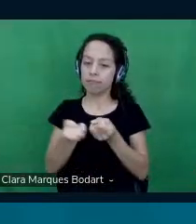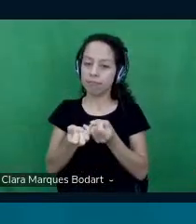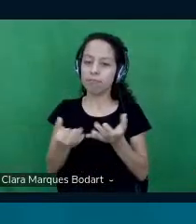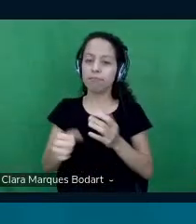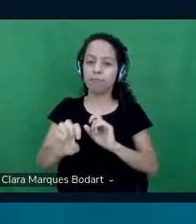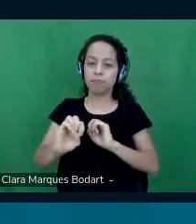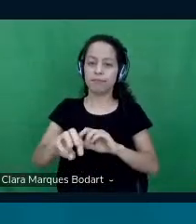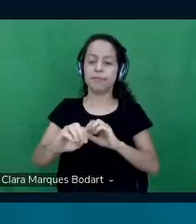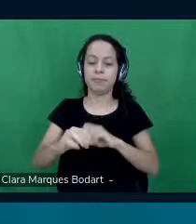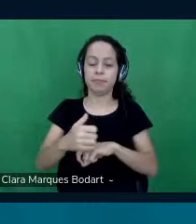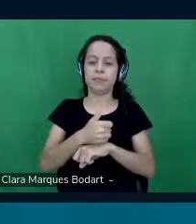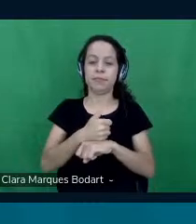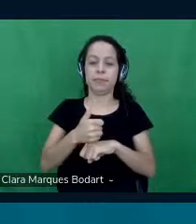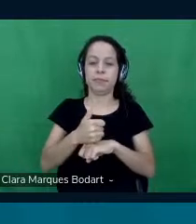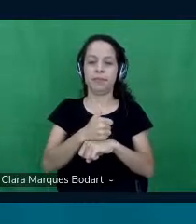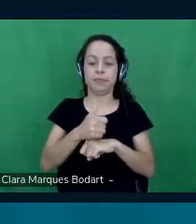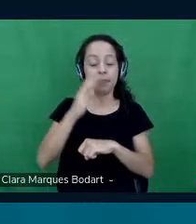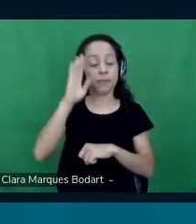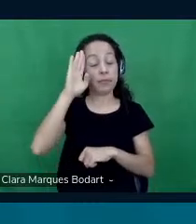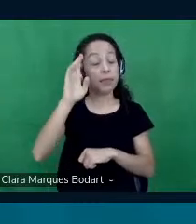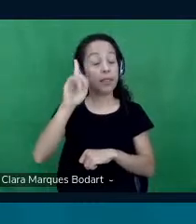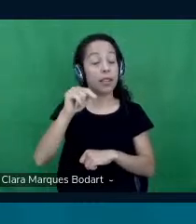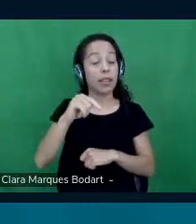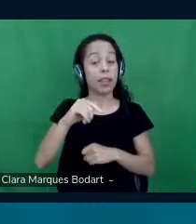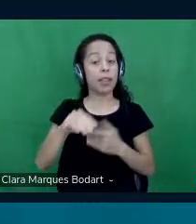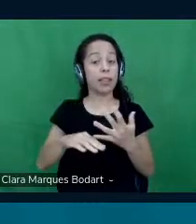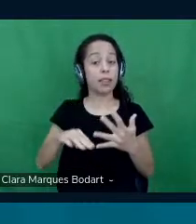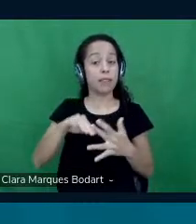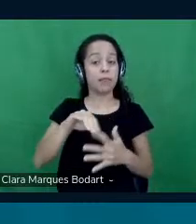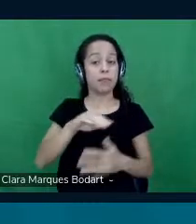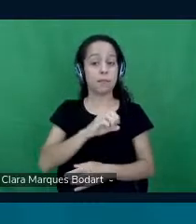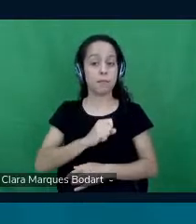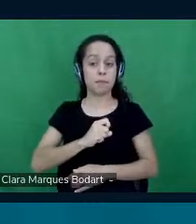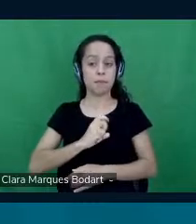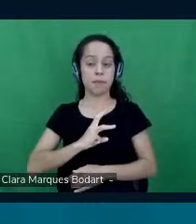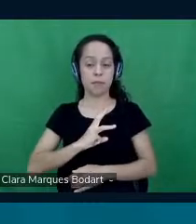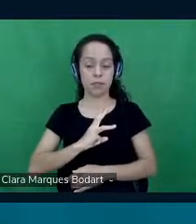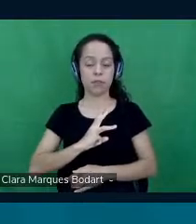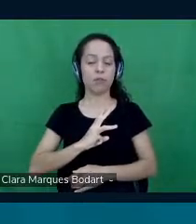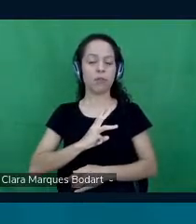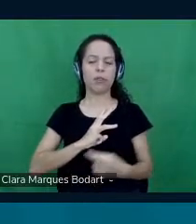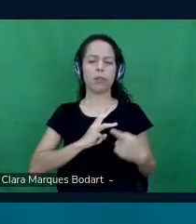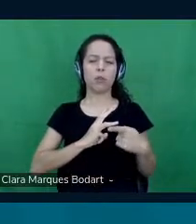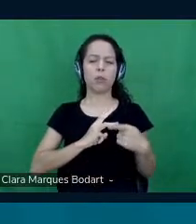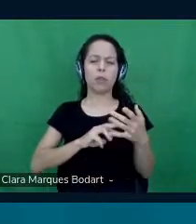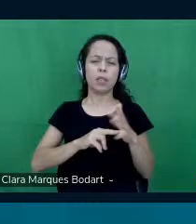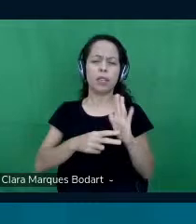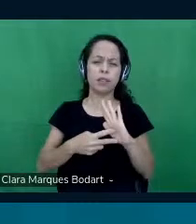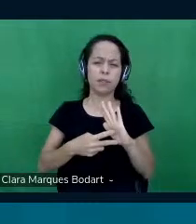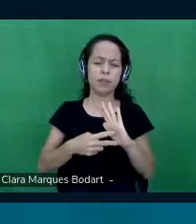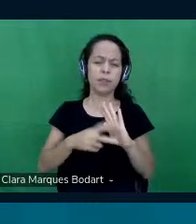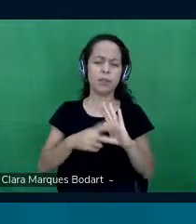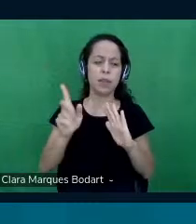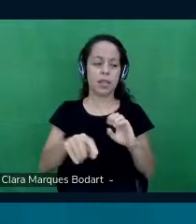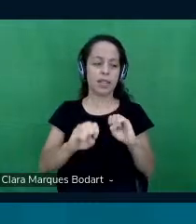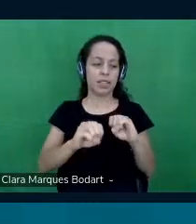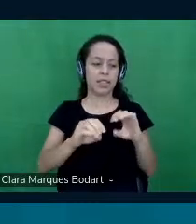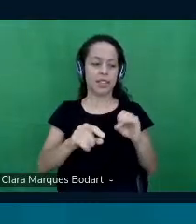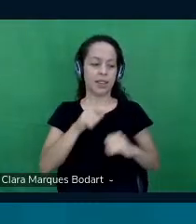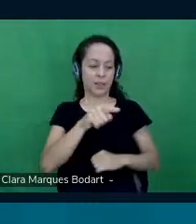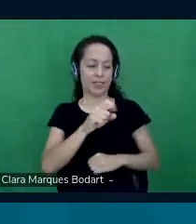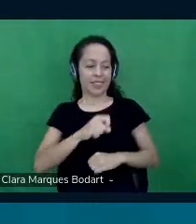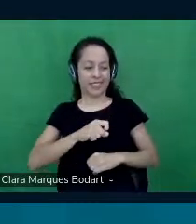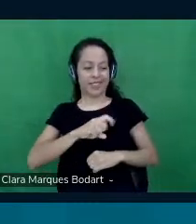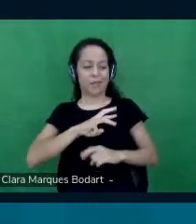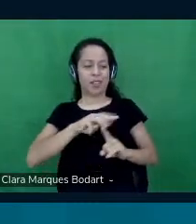educação profissional, sobretudo de nível médio, sem que isso fosse tomado como o primo pobre da educação. E aí